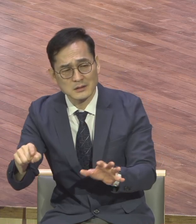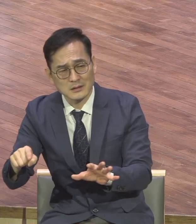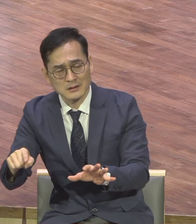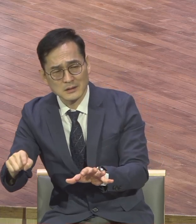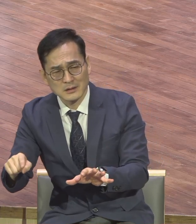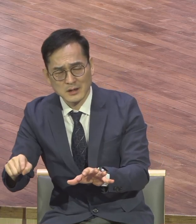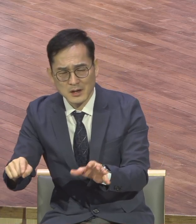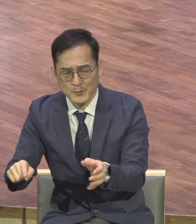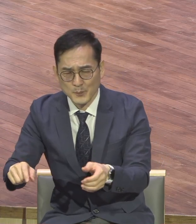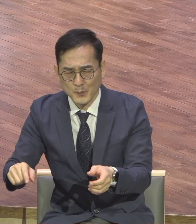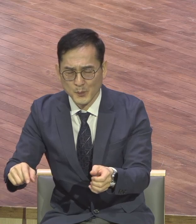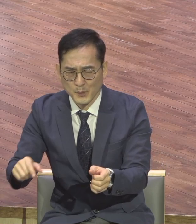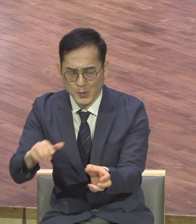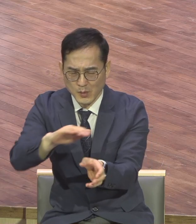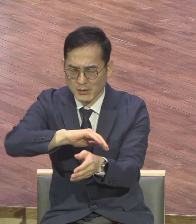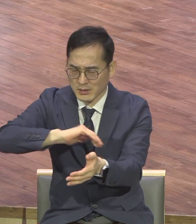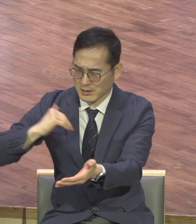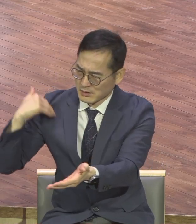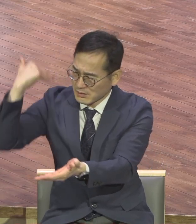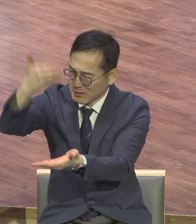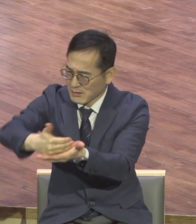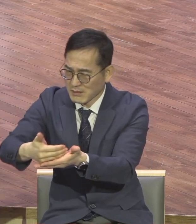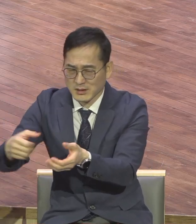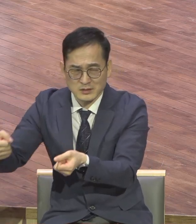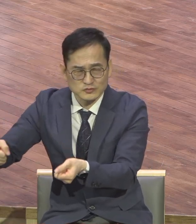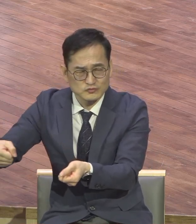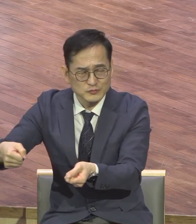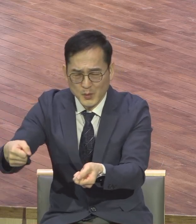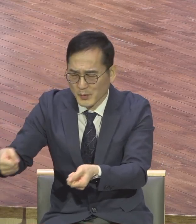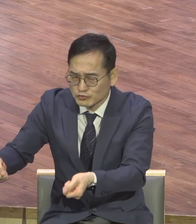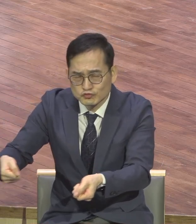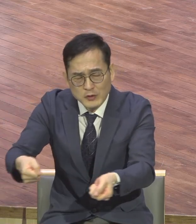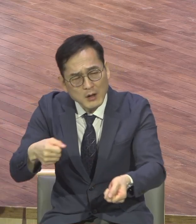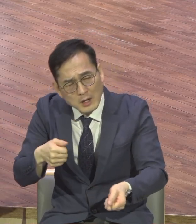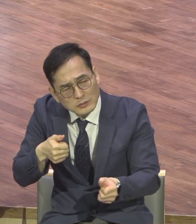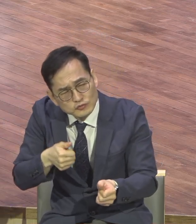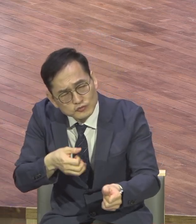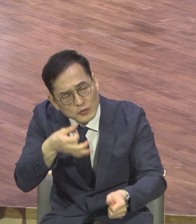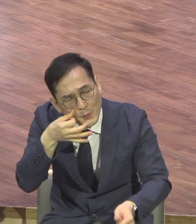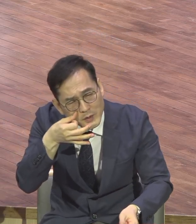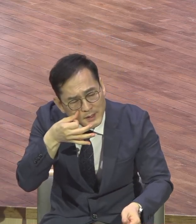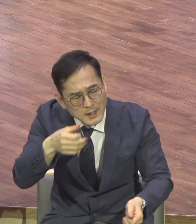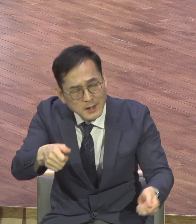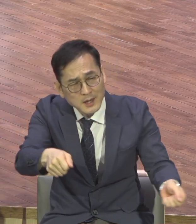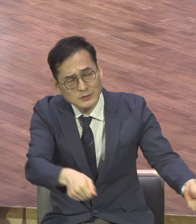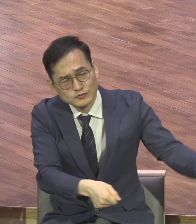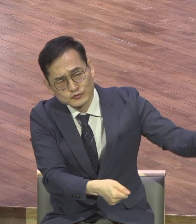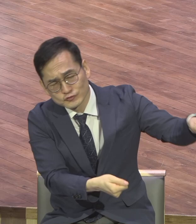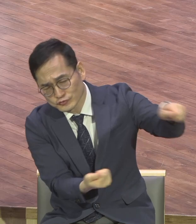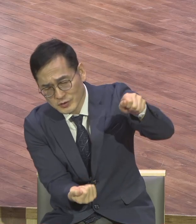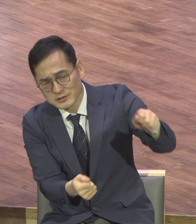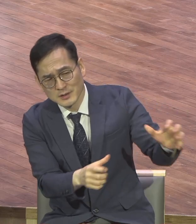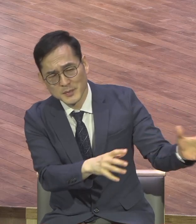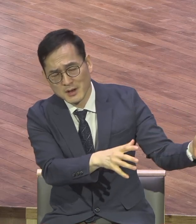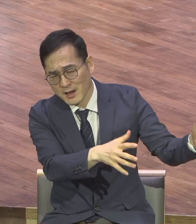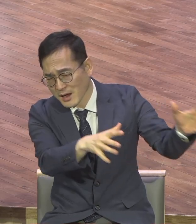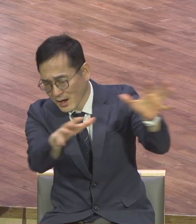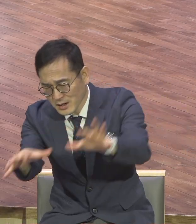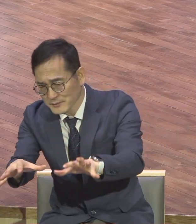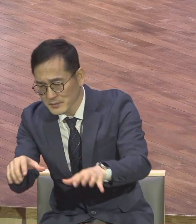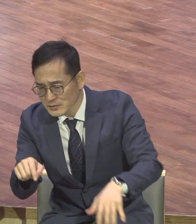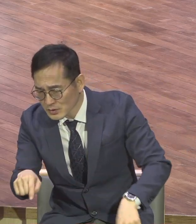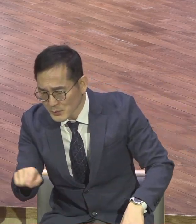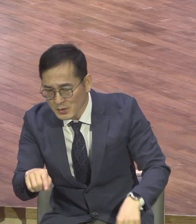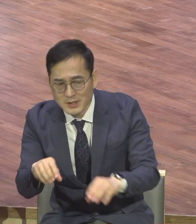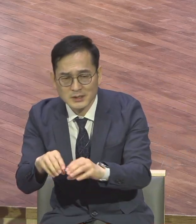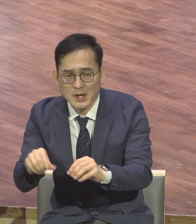수레를 가득 만나를 싣고 확 쏟아버리는데 이리 보니까 지상교회라. 지상교회 예배를 드리는데